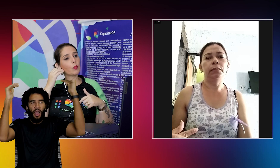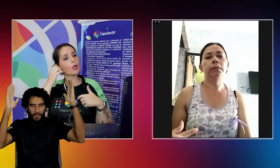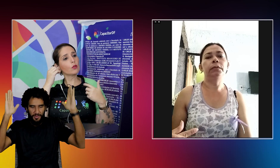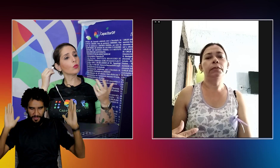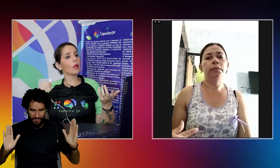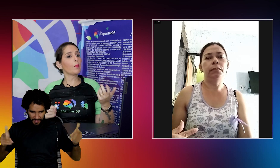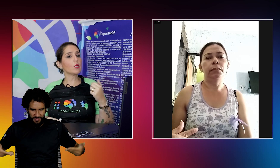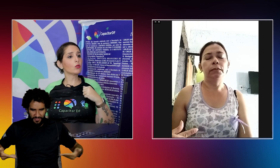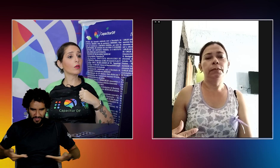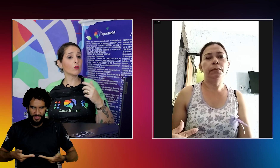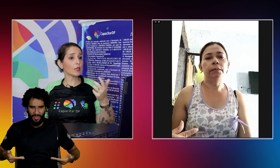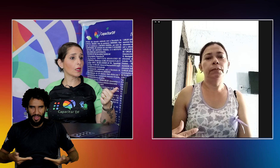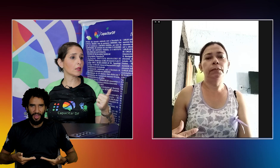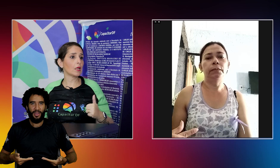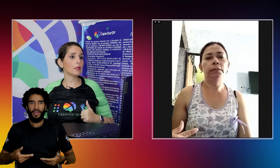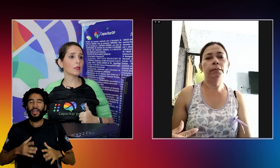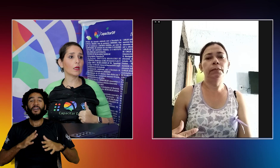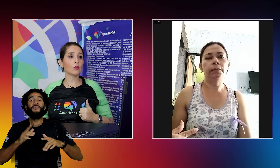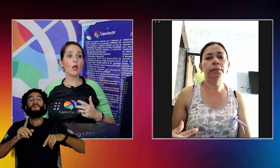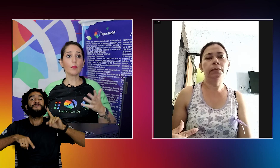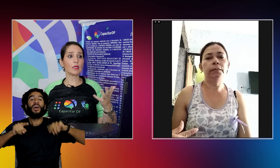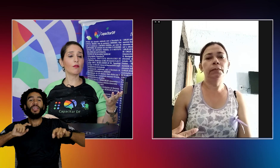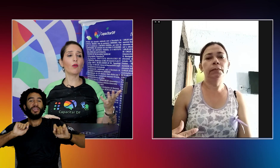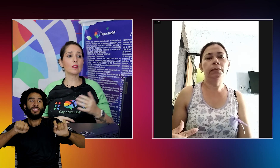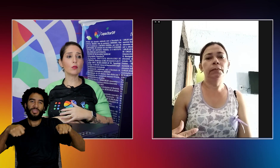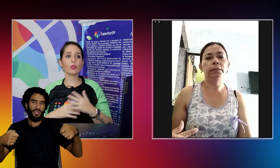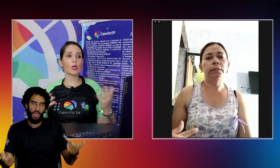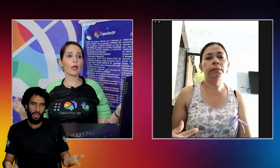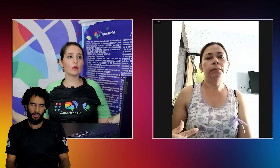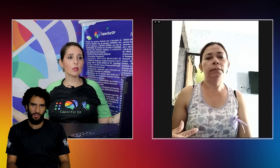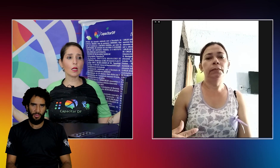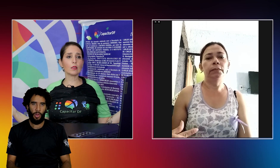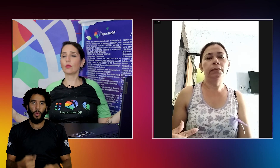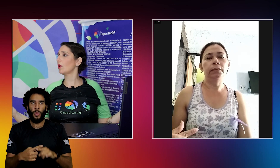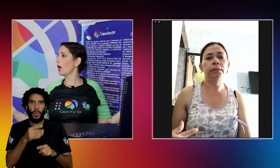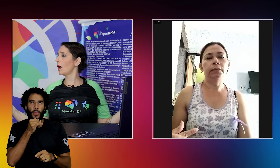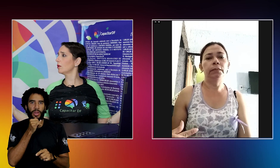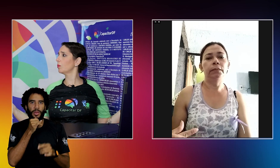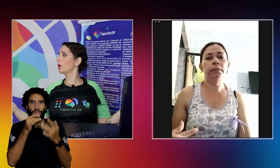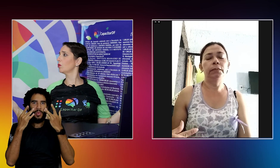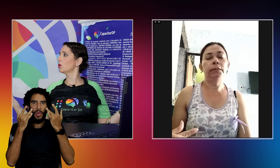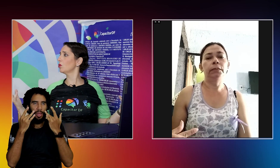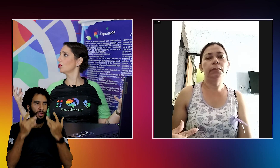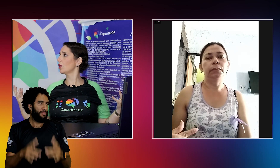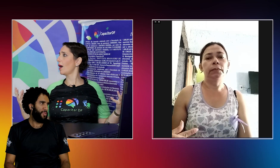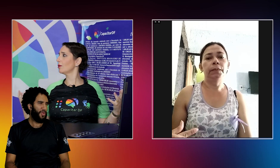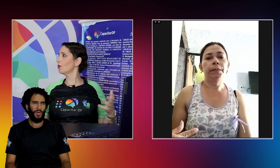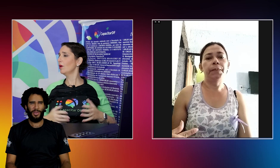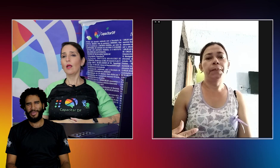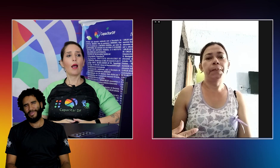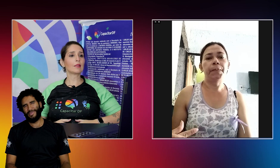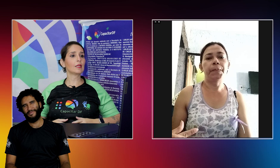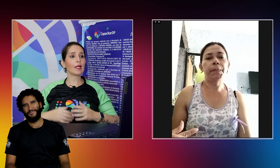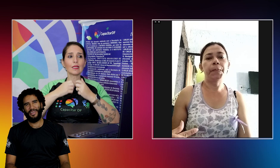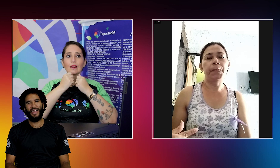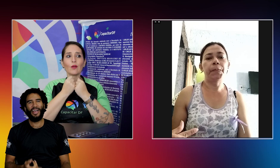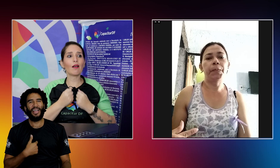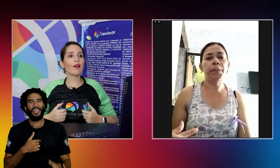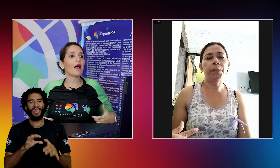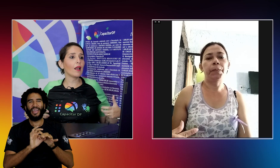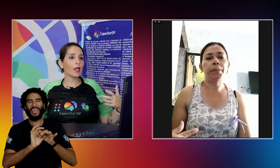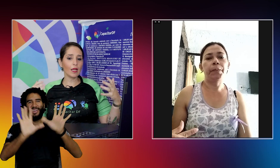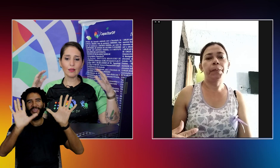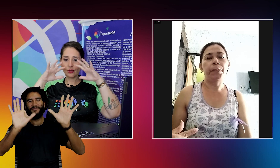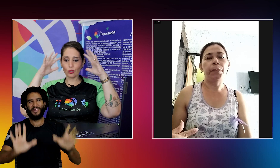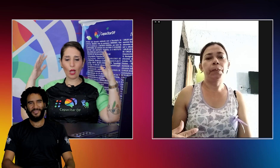até porque tudo depende do que você está sinalizando. Porque se for assim, o teatro sinaliza tudo errado, porque no teatro, a sinalização ela